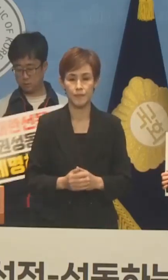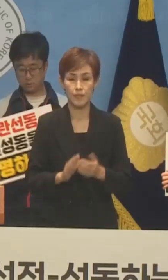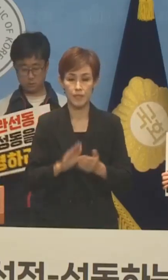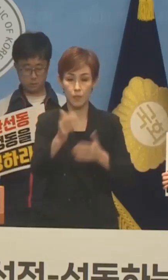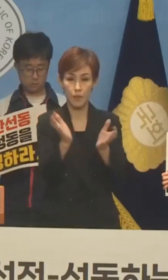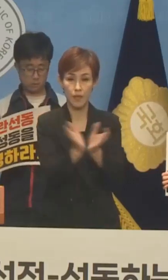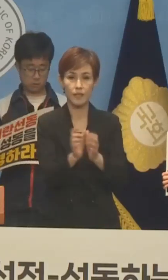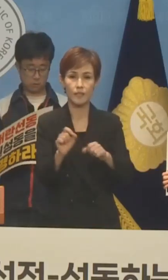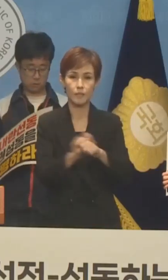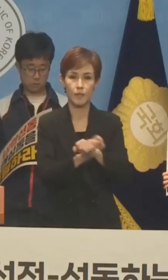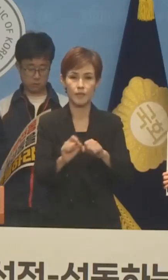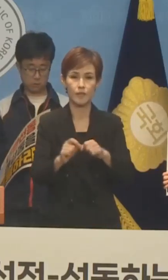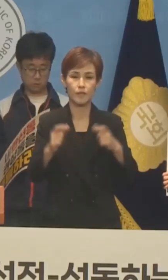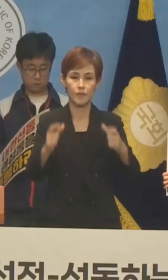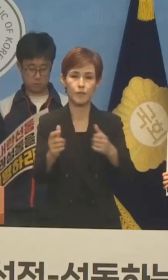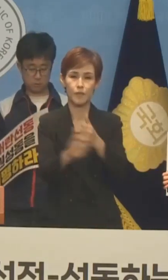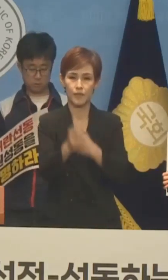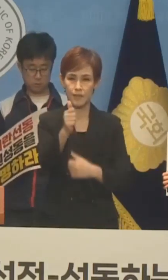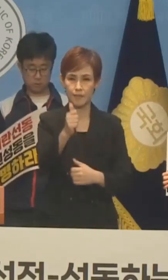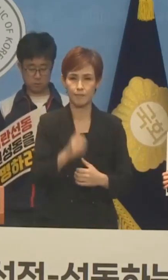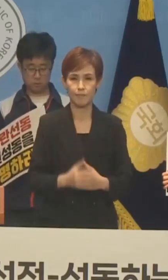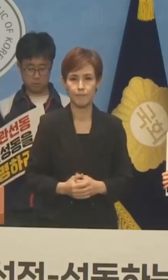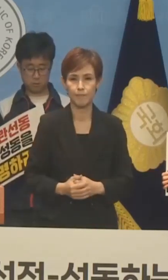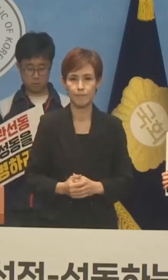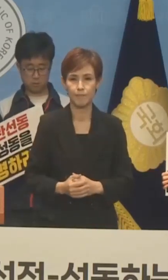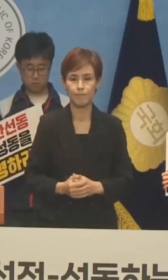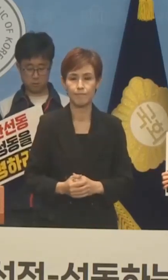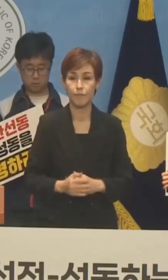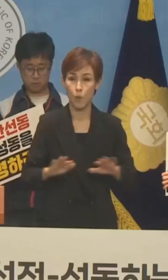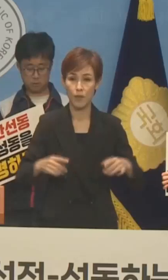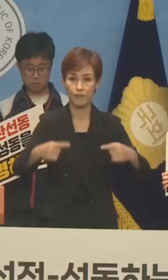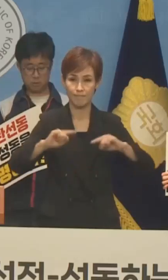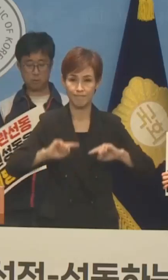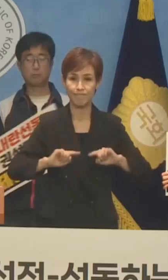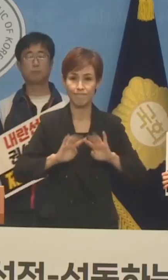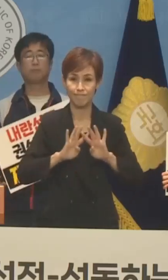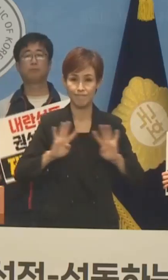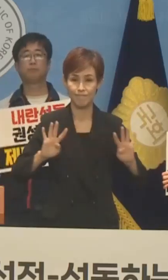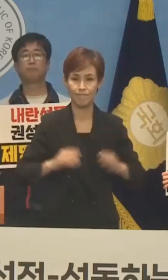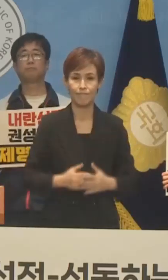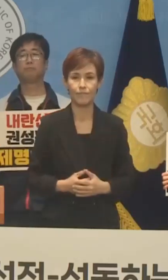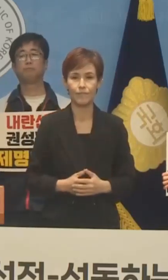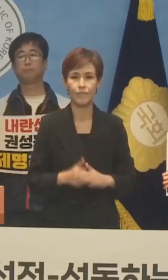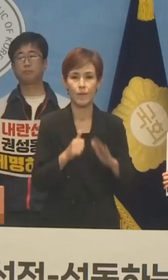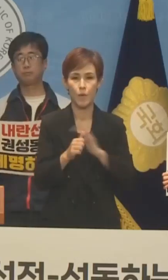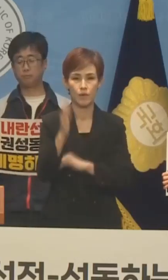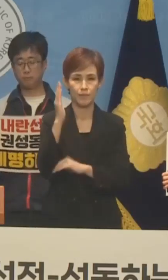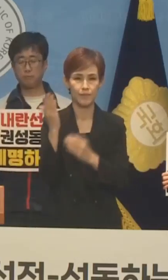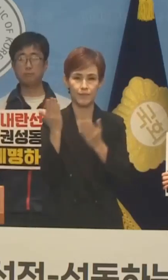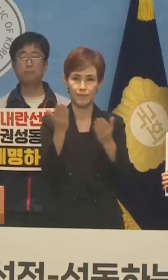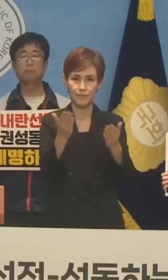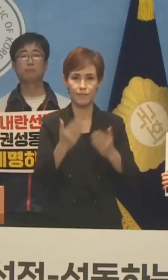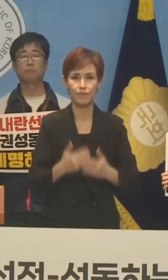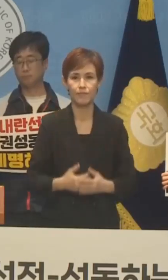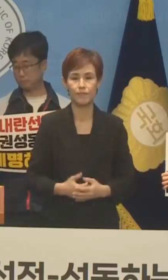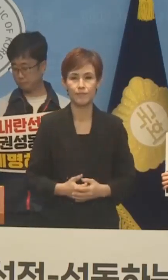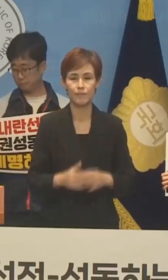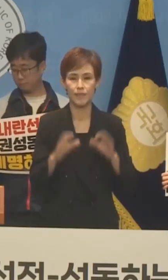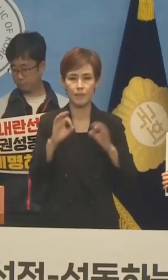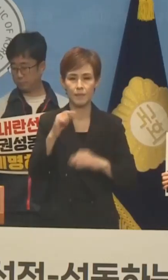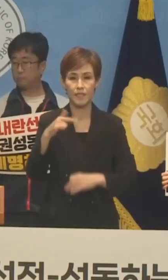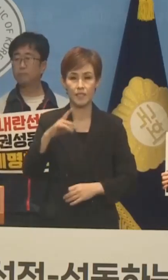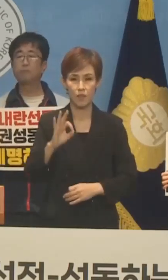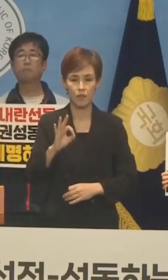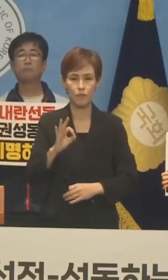진보당 강원특별자치도당 위원장님 이 참가해 주셨습니다. 먼저 대표 발언 듣겠습니다.